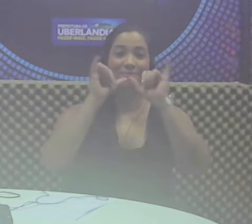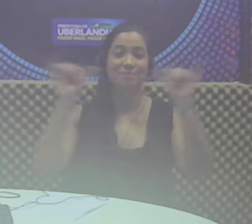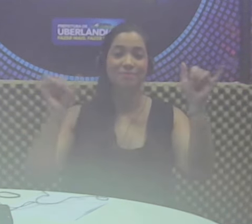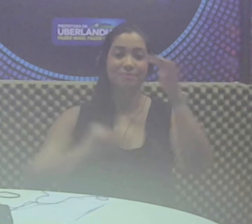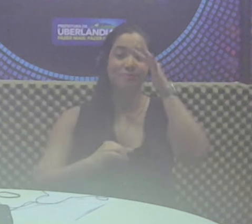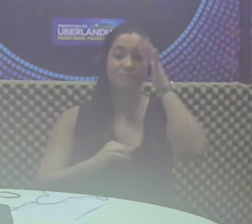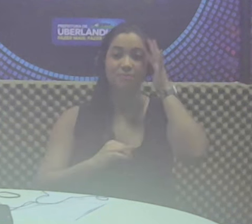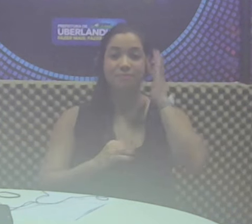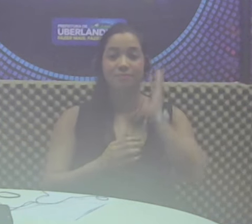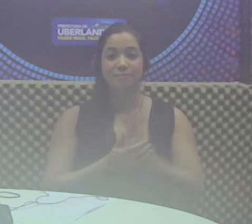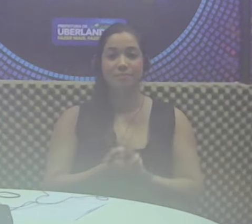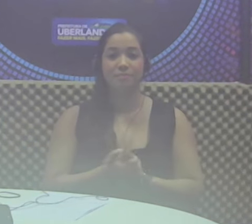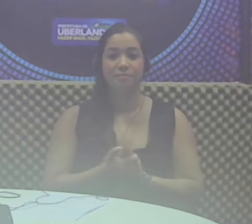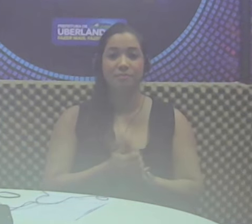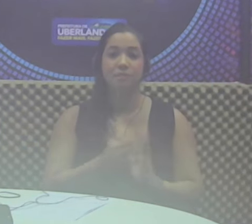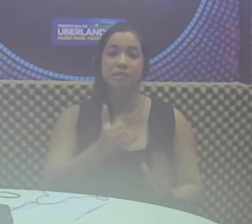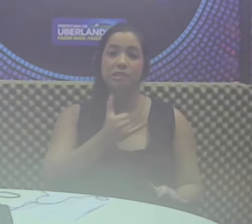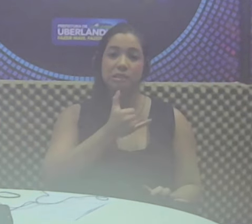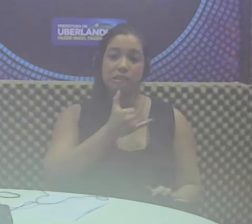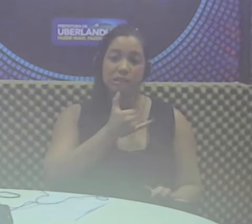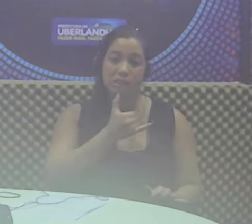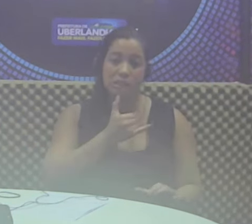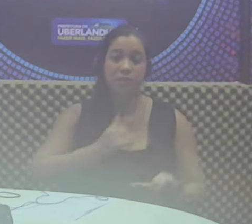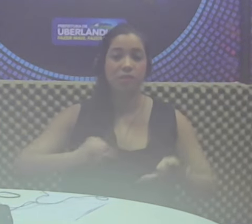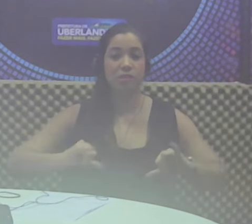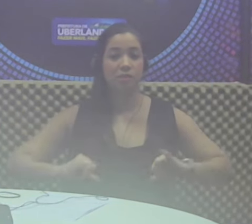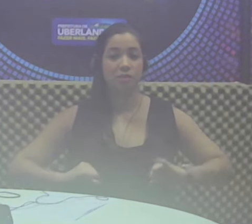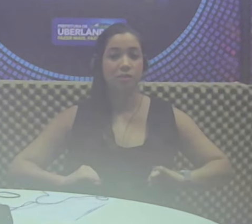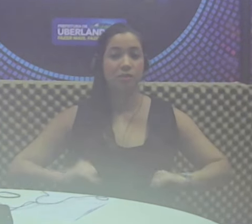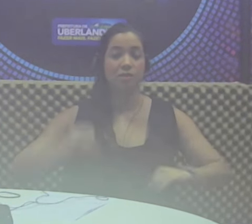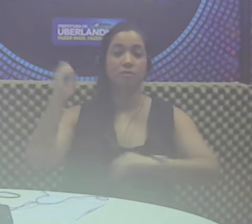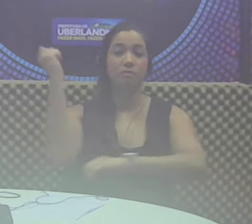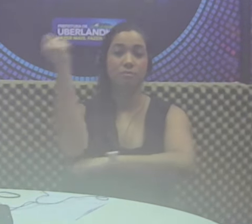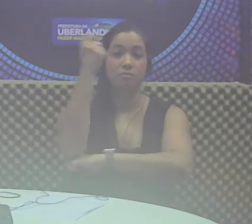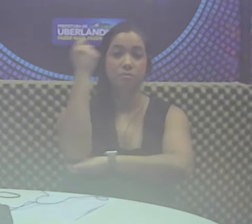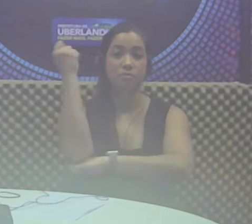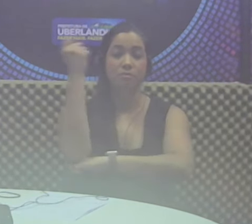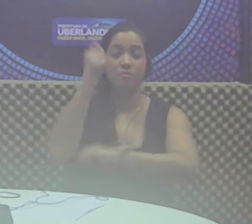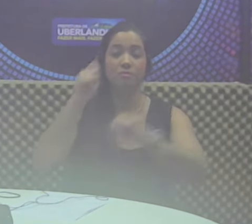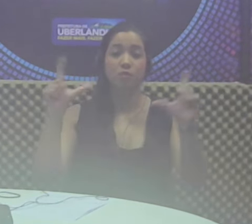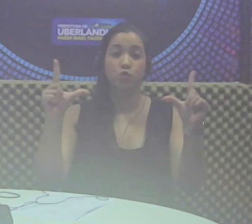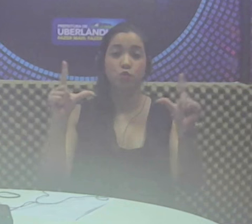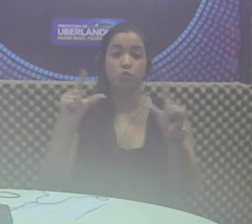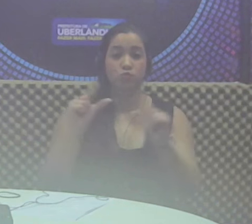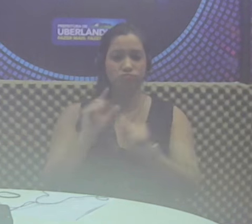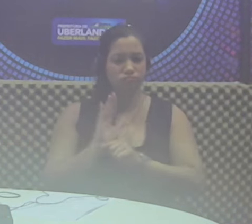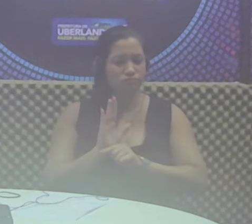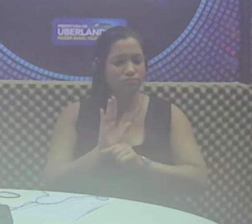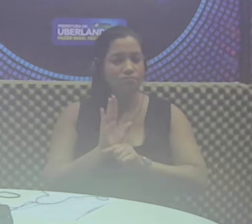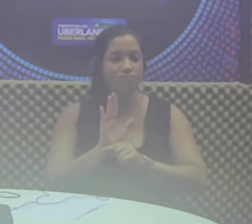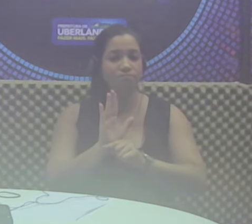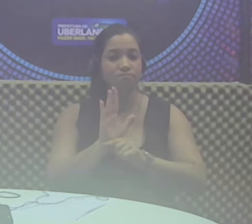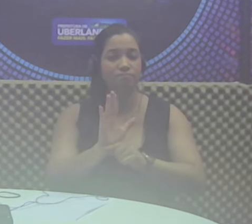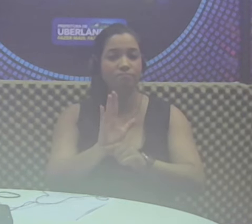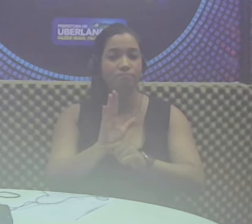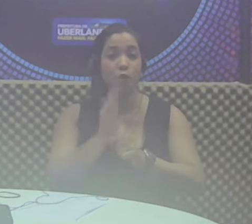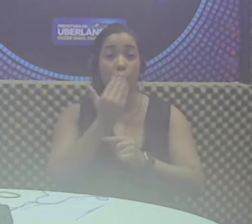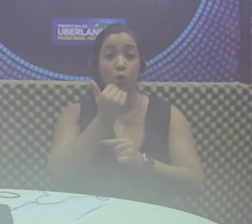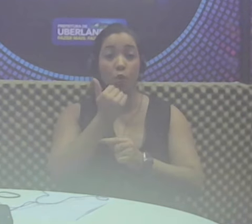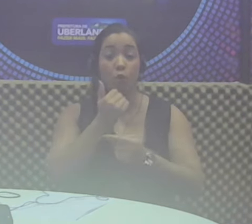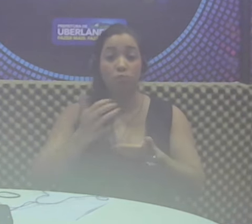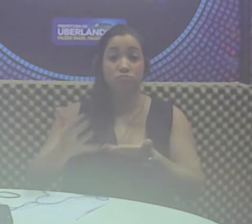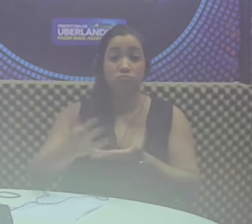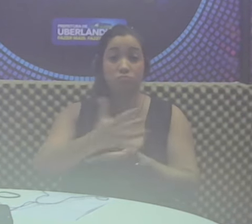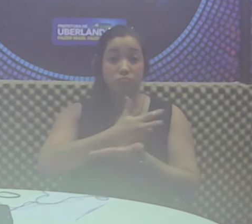A triste situação que o Rio Grande do Sul enfrenta pode ser amenizada com a sua ajuda. Estamos arrecadando alimentos não